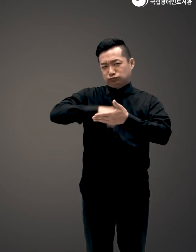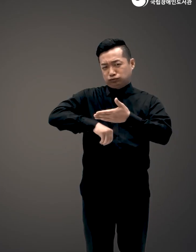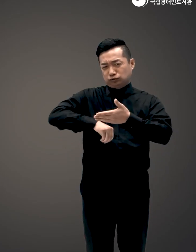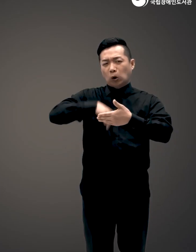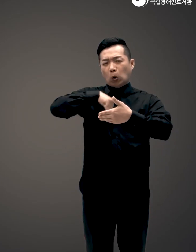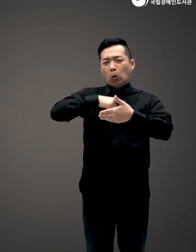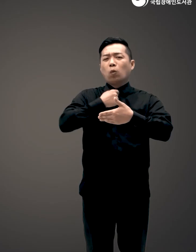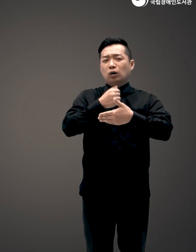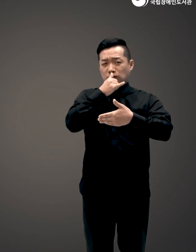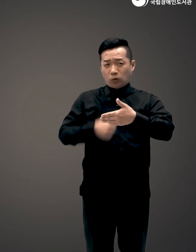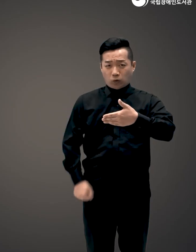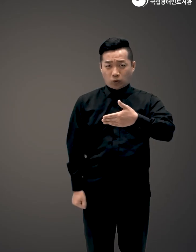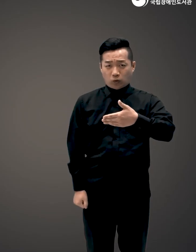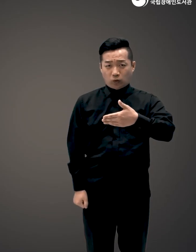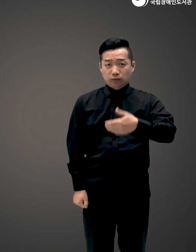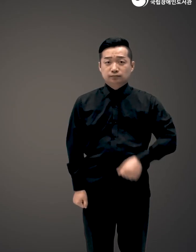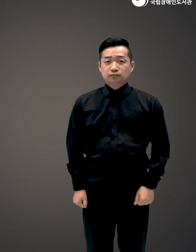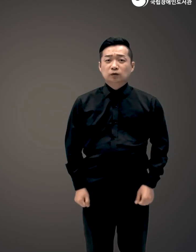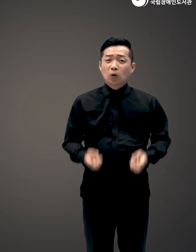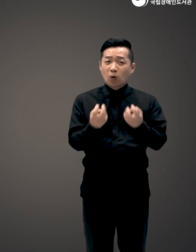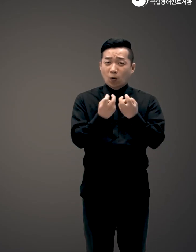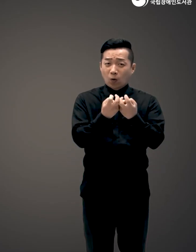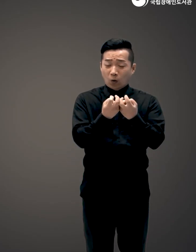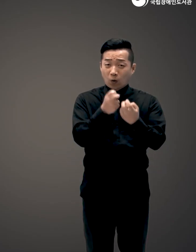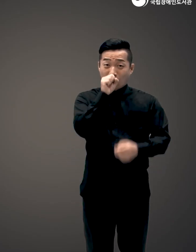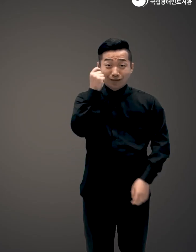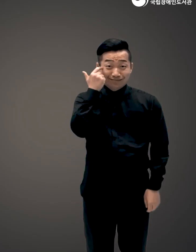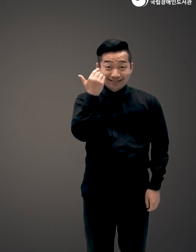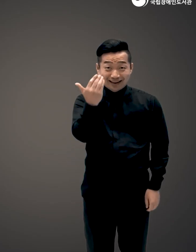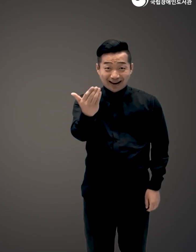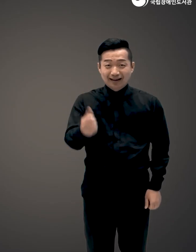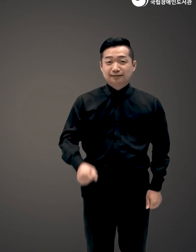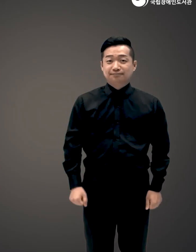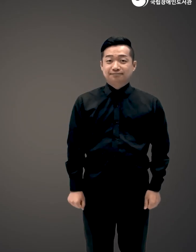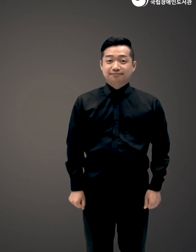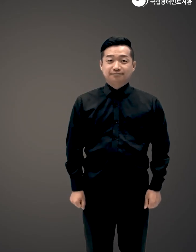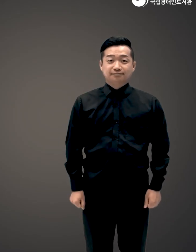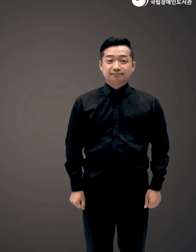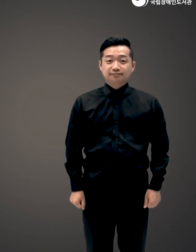회사는 그만두고 싶어요. 어떻게 하면 좋을까요, 이분?